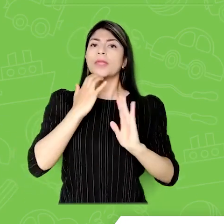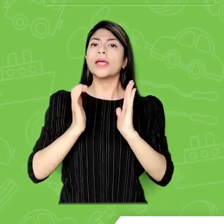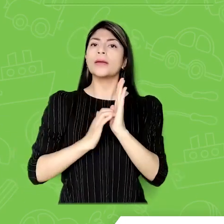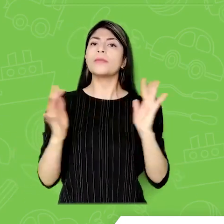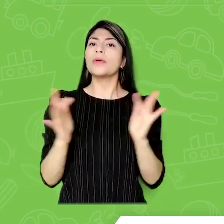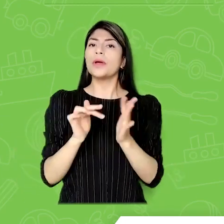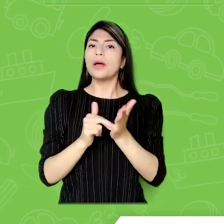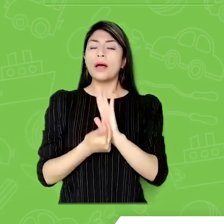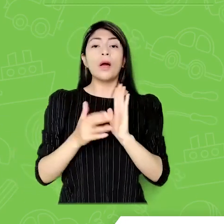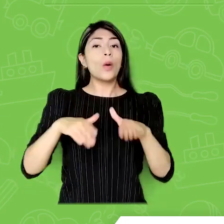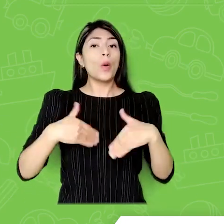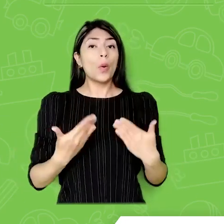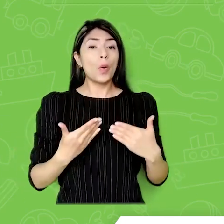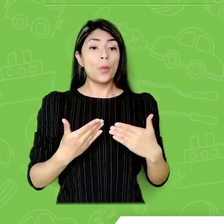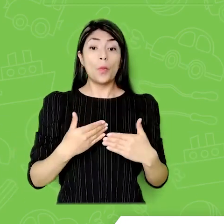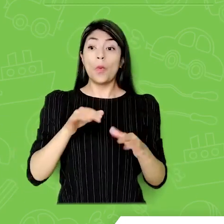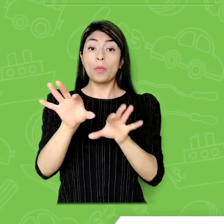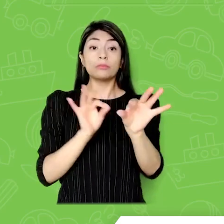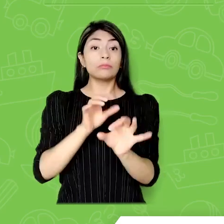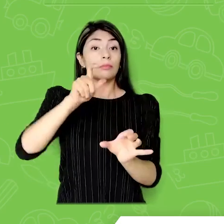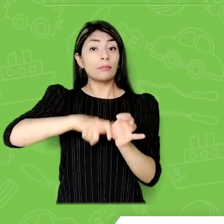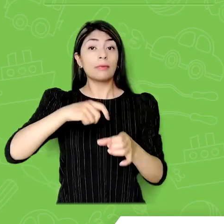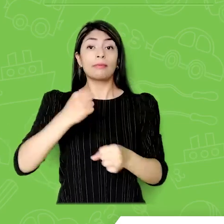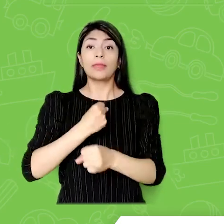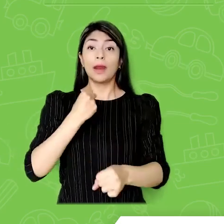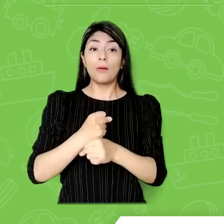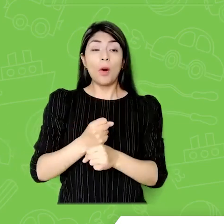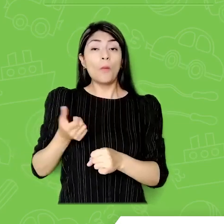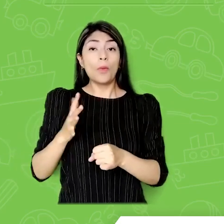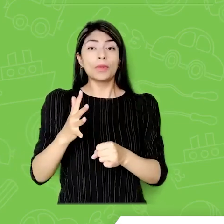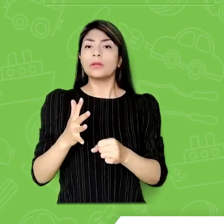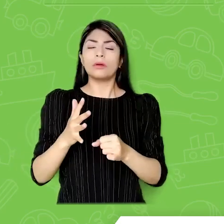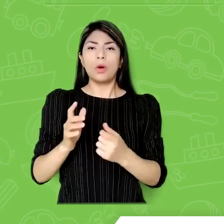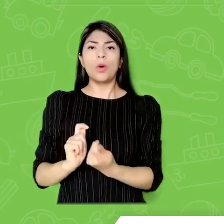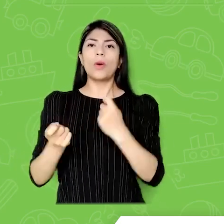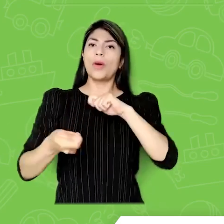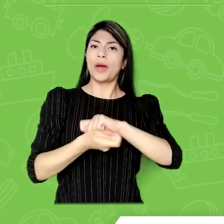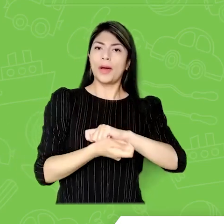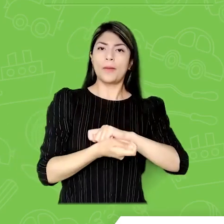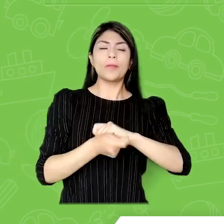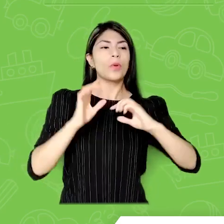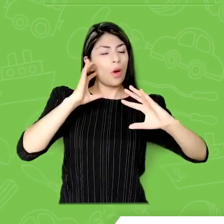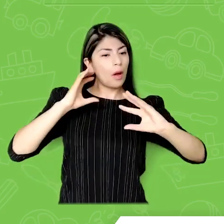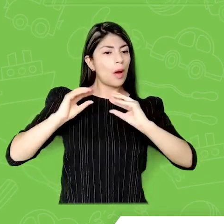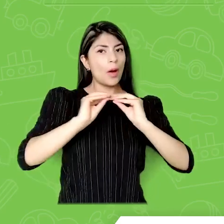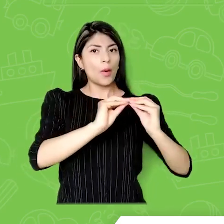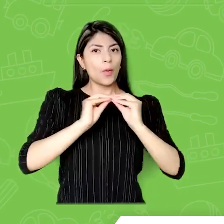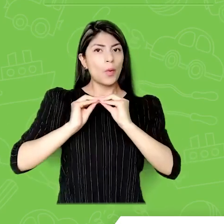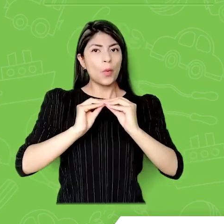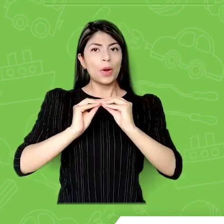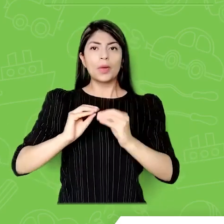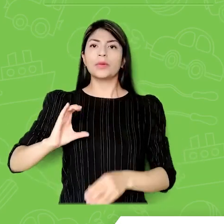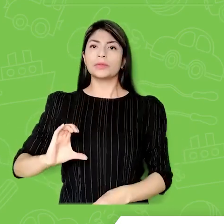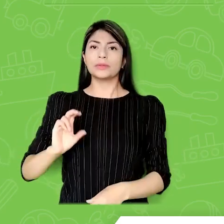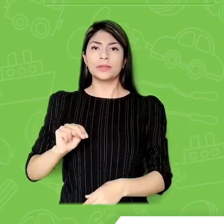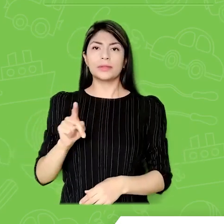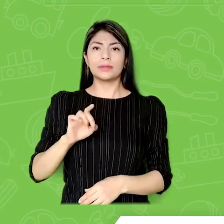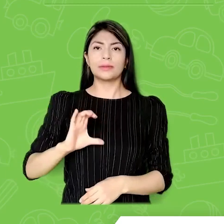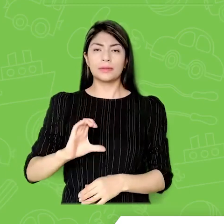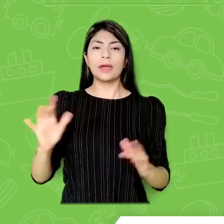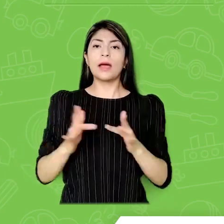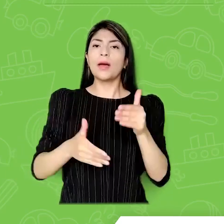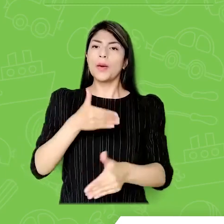la provisionalidad en el empleo público, las entidades públicas deben coordinar con la CNSC la realización